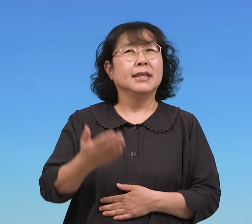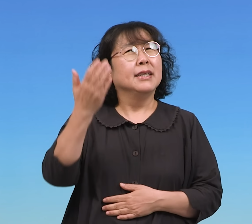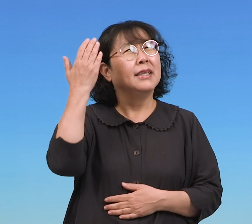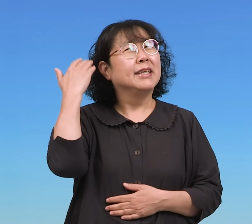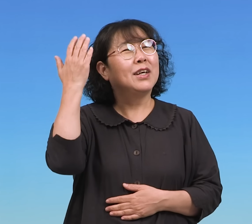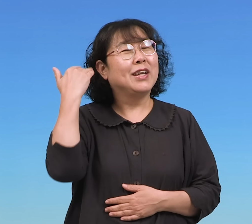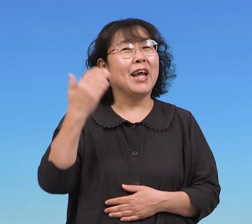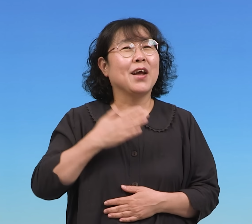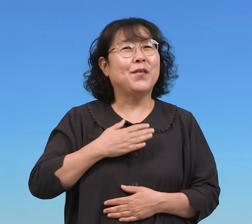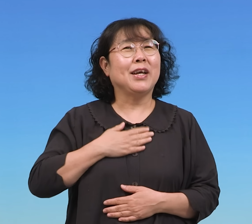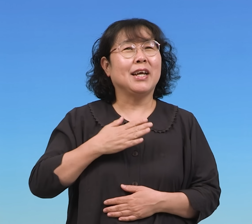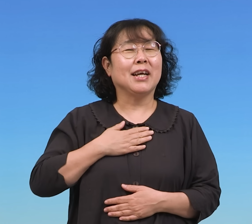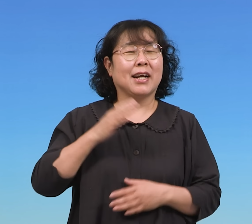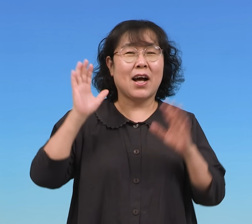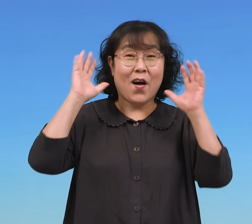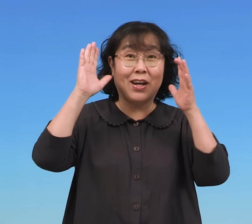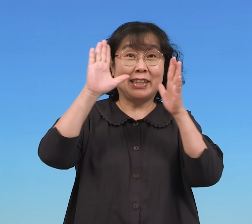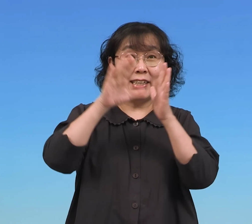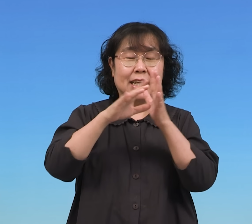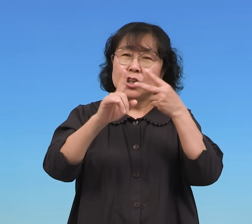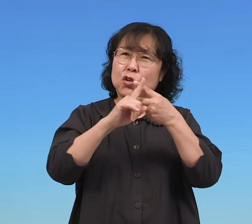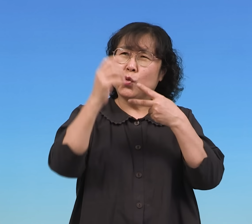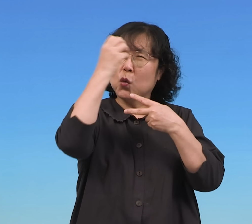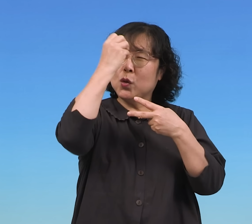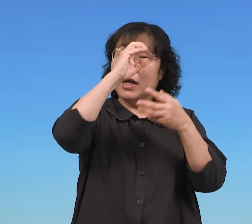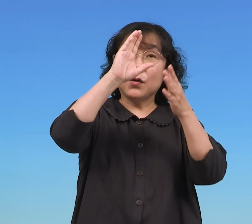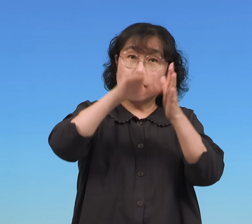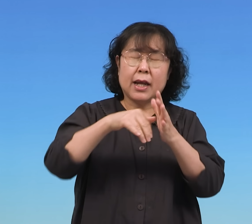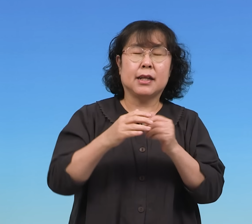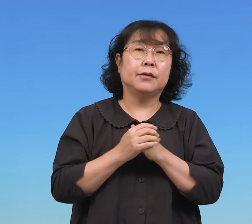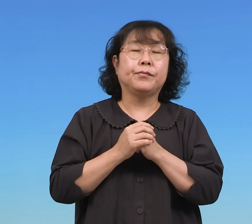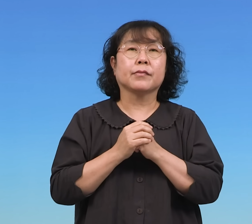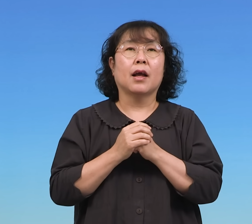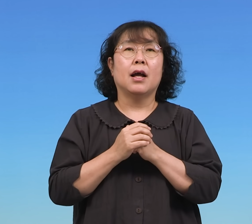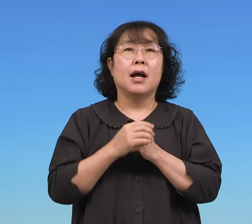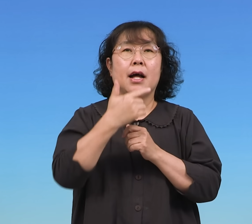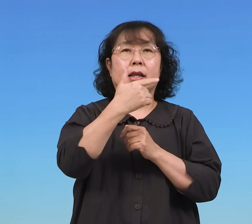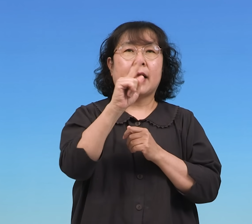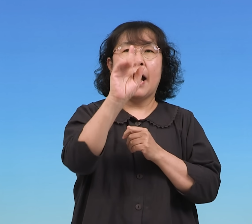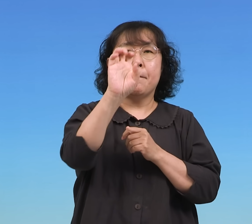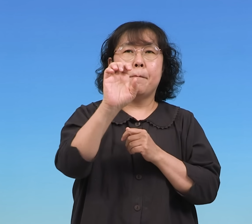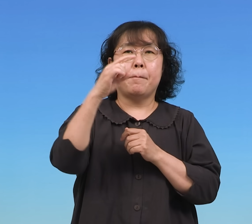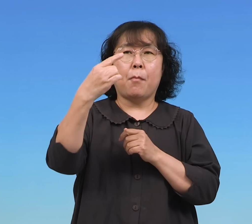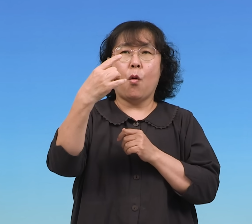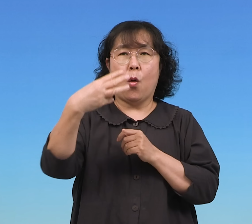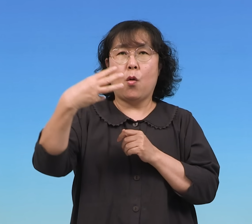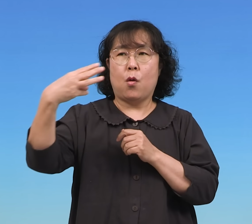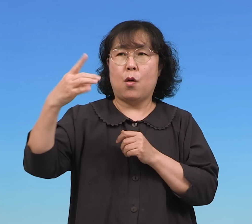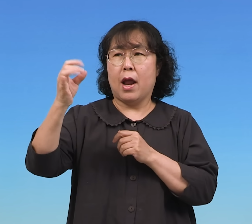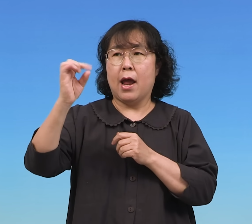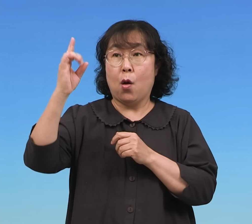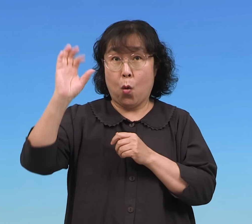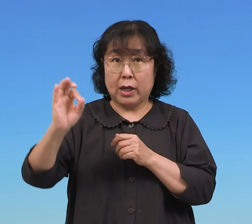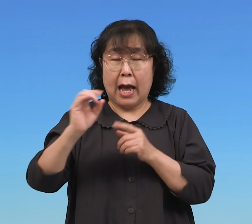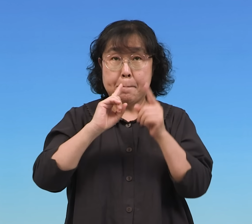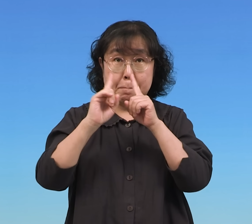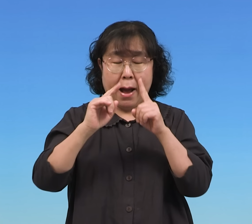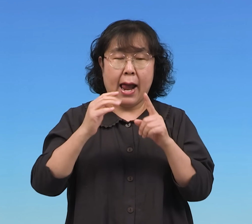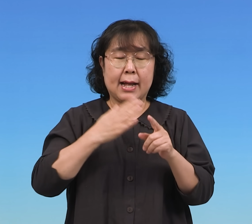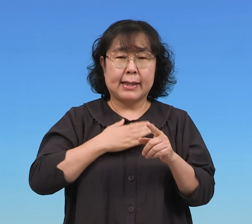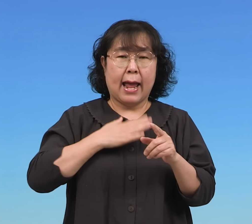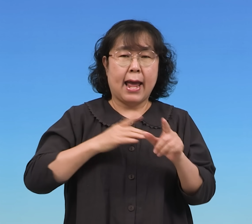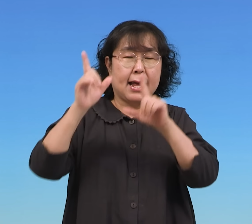예전에 저희 세대가 그 중고등학교 시절 때에는 그 나폴레옹이 했다는 이 말이요. 나의